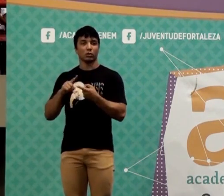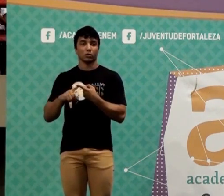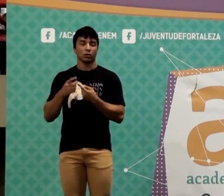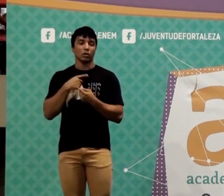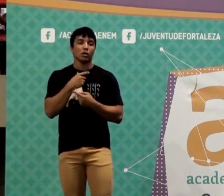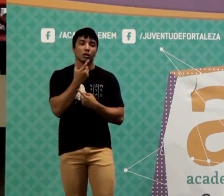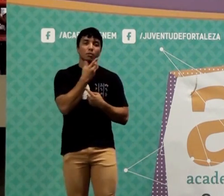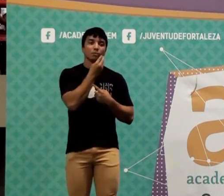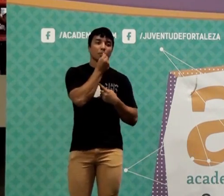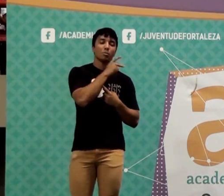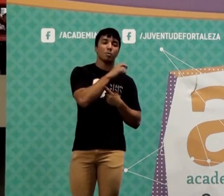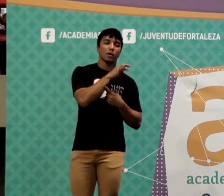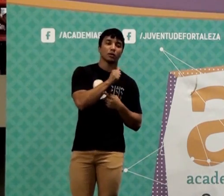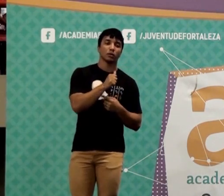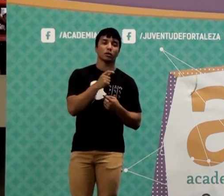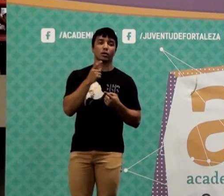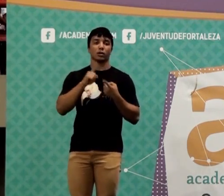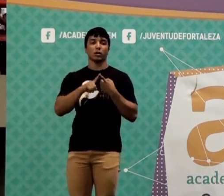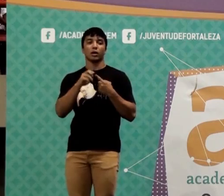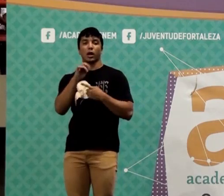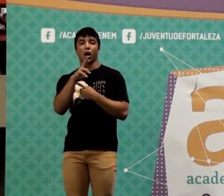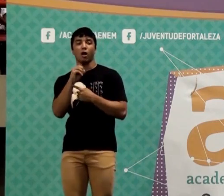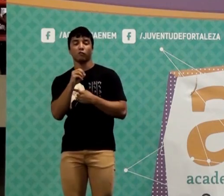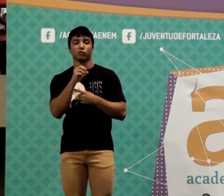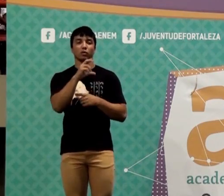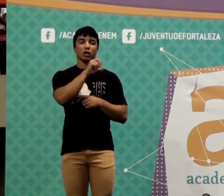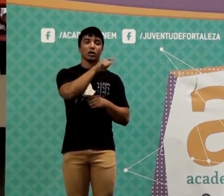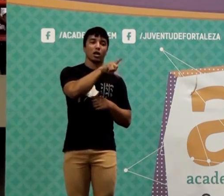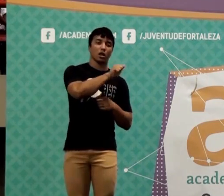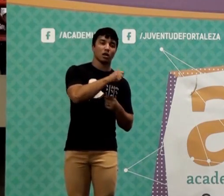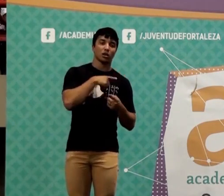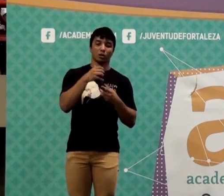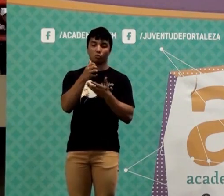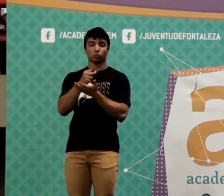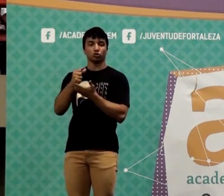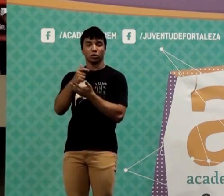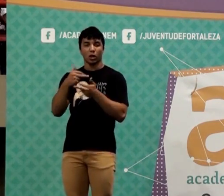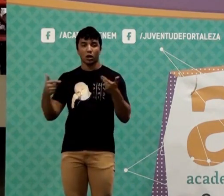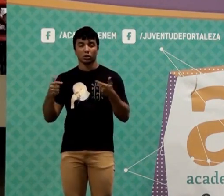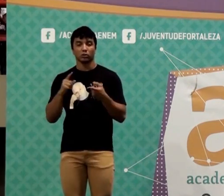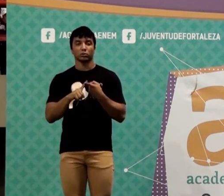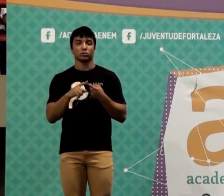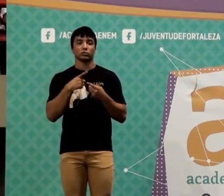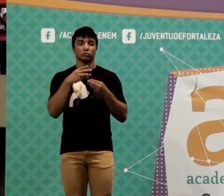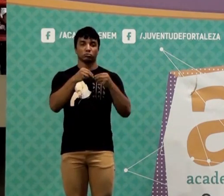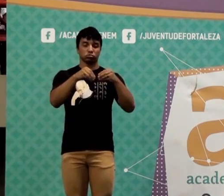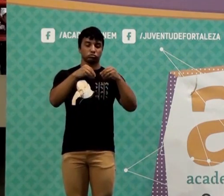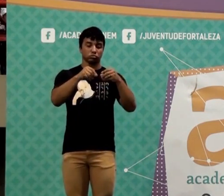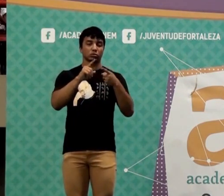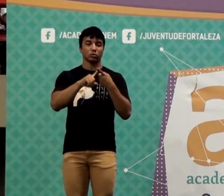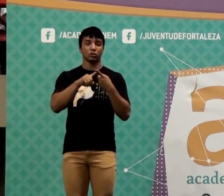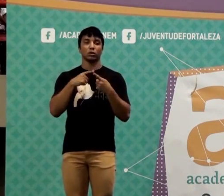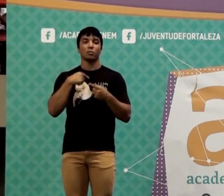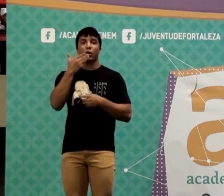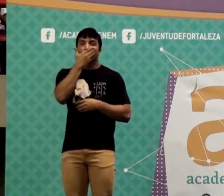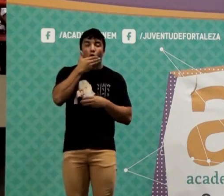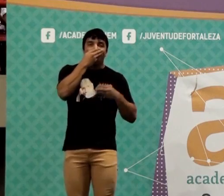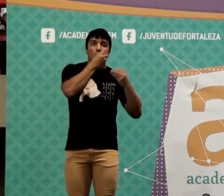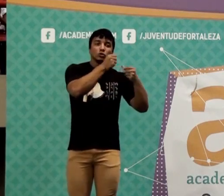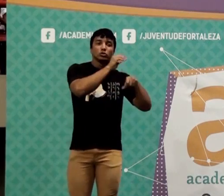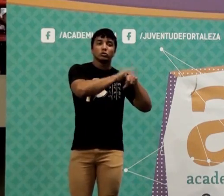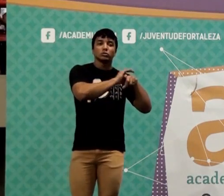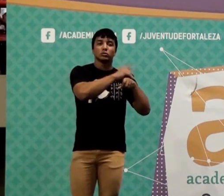Quando começaram a navegar, o comércio bombou. Começou a Europa a ser invadida pelos produtos árabes, que a gente chama